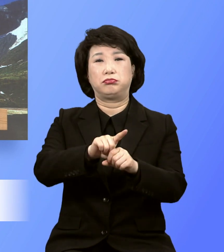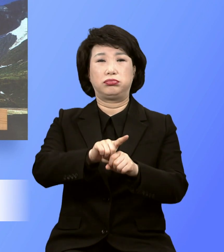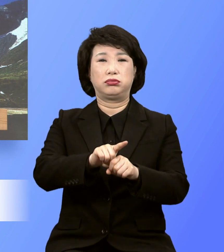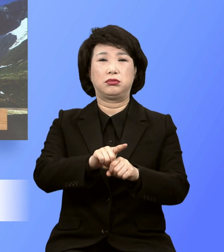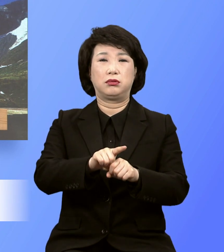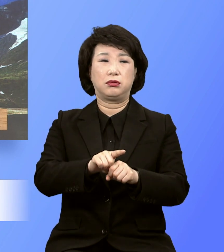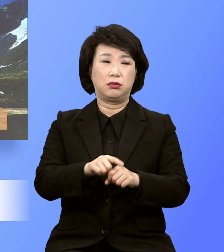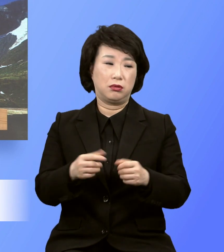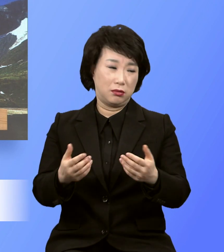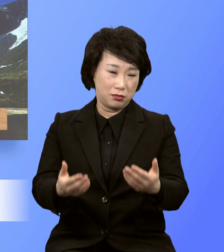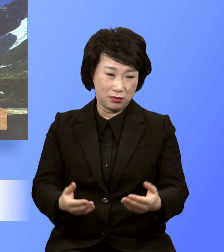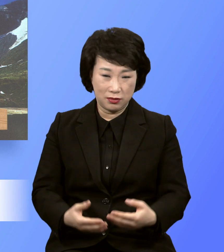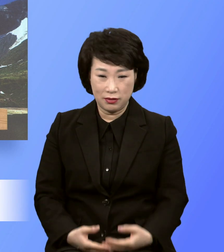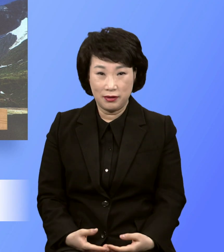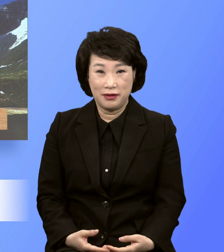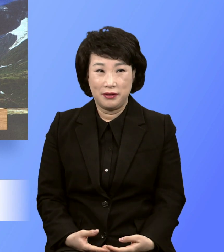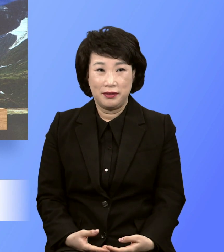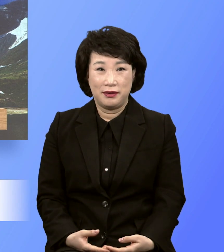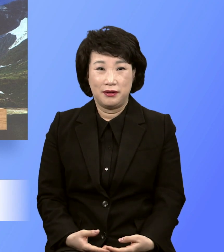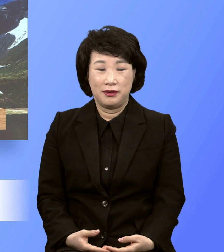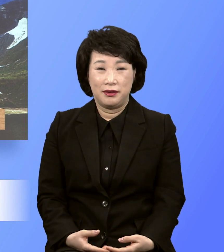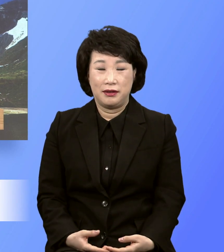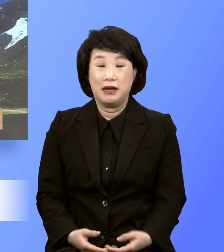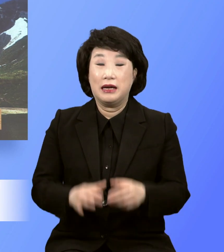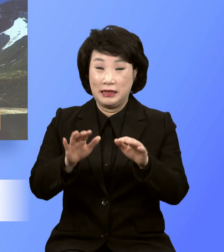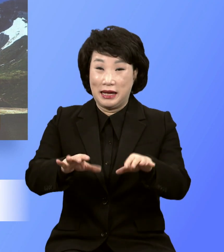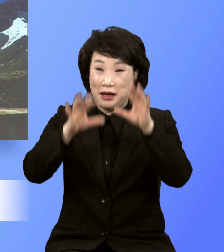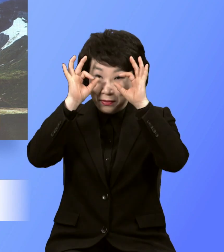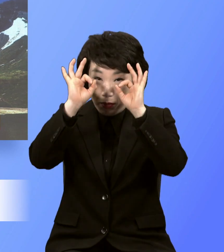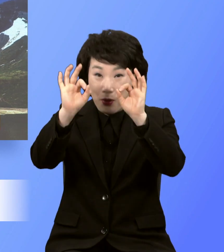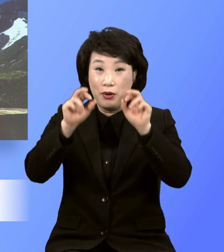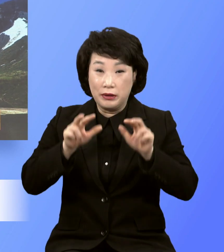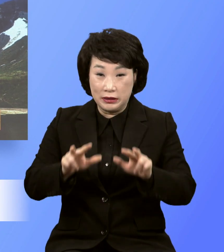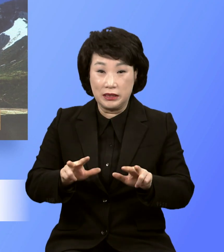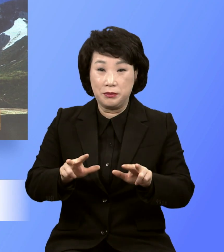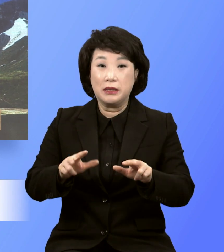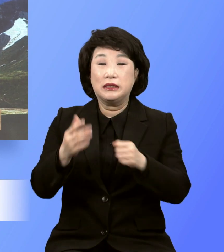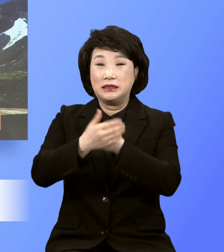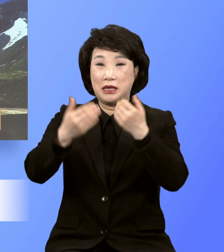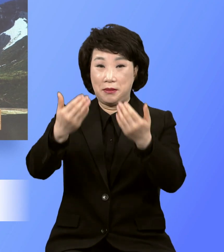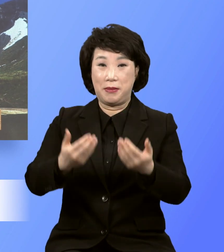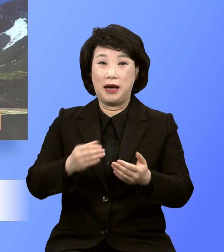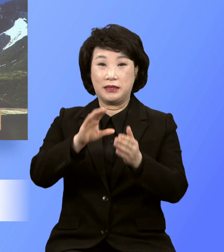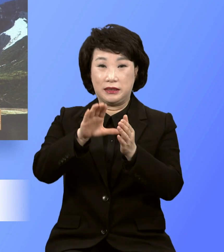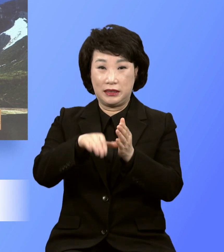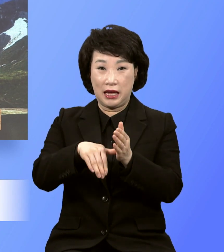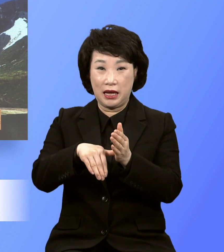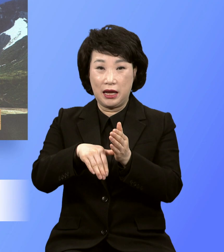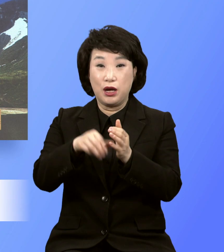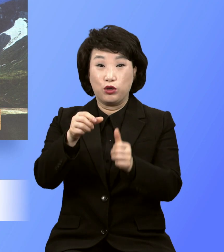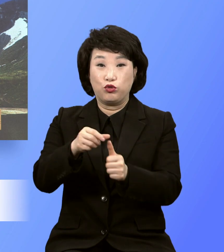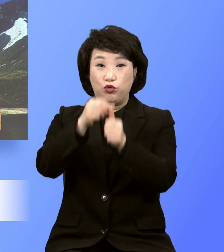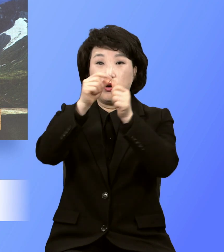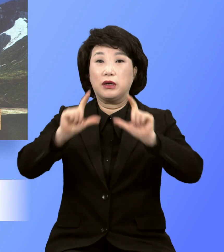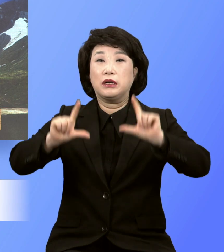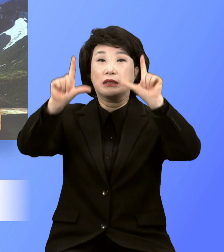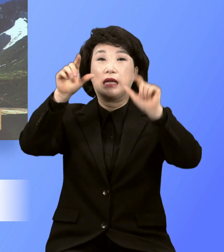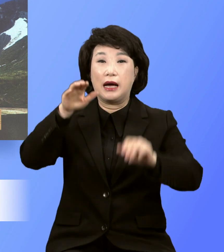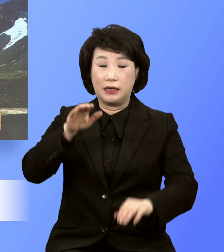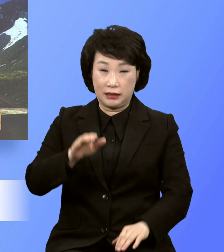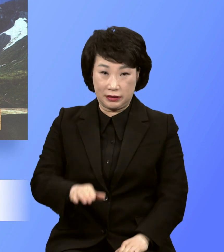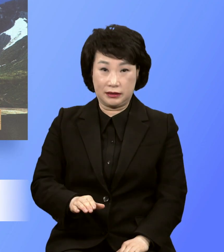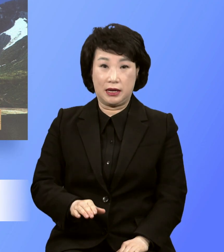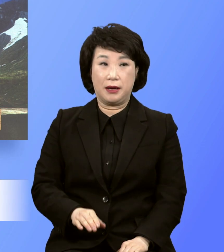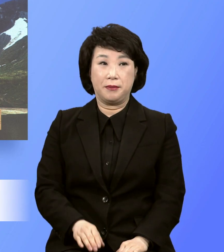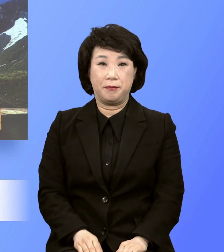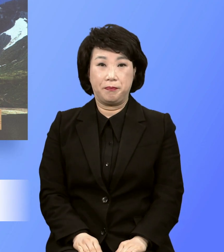때가 늦었다 이 말입니다. 그래서 보라 지금이 은혜 받을 만한 때요